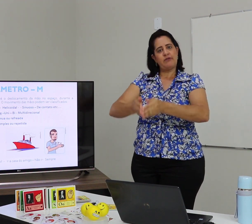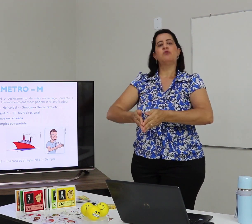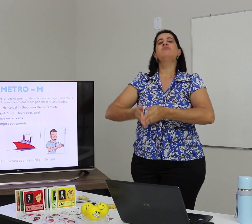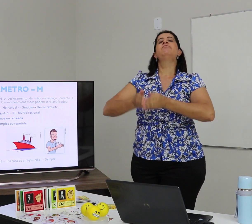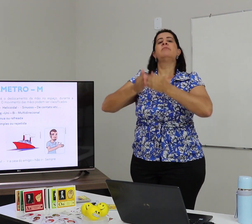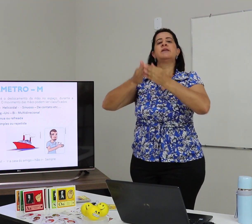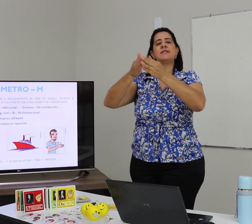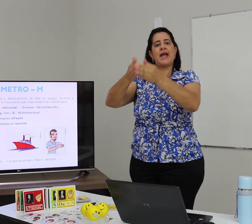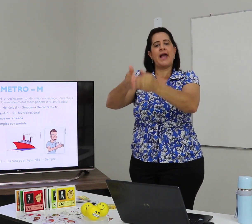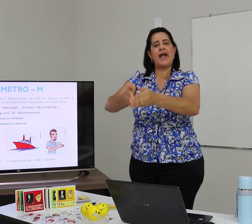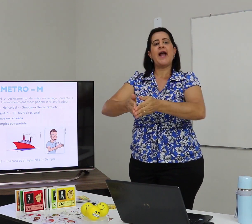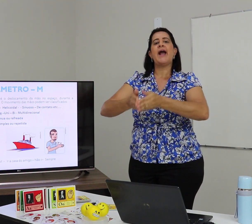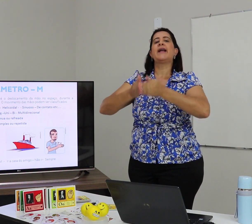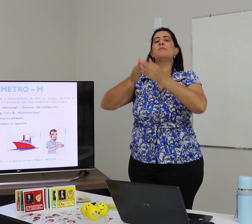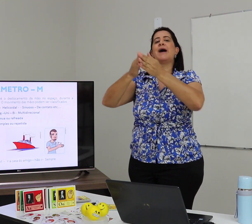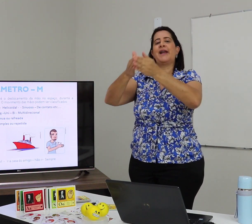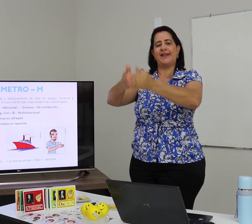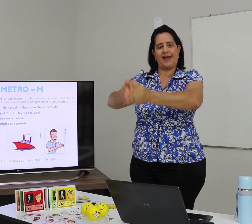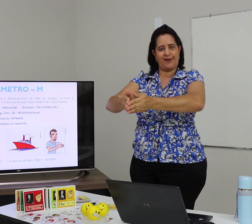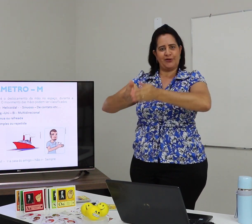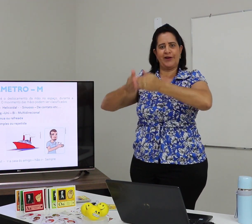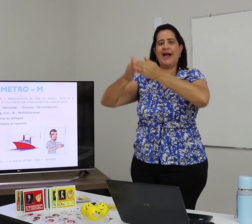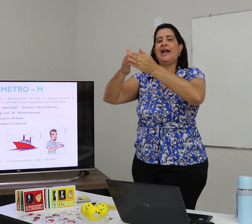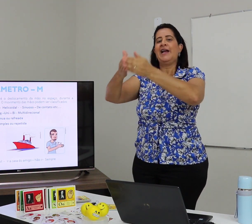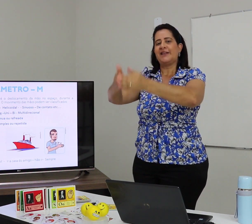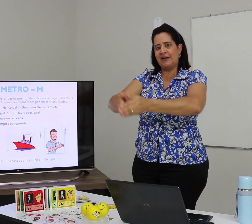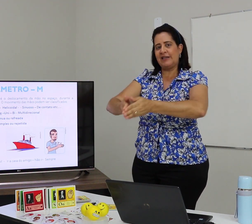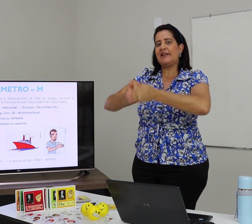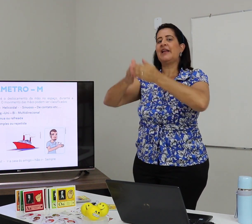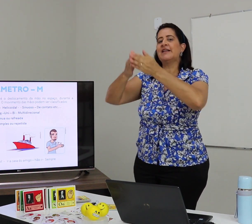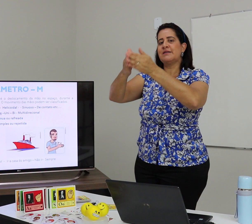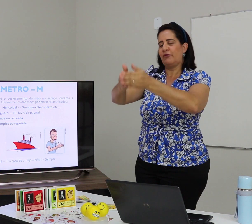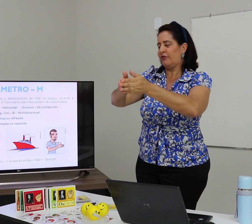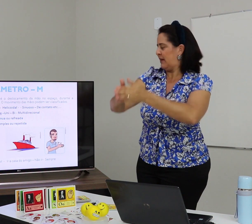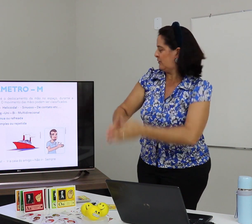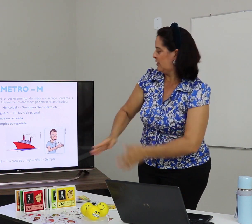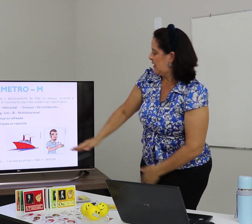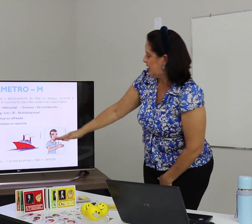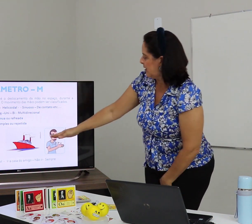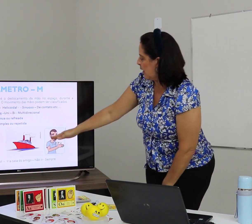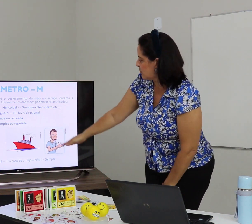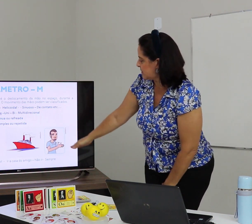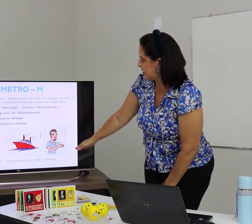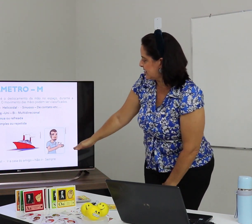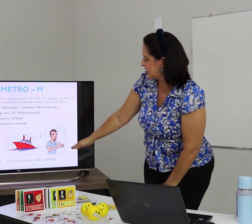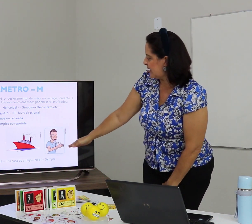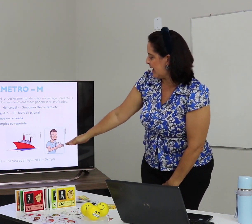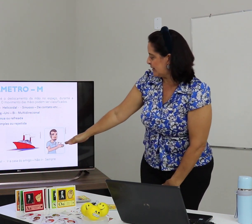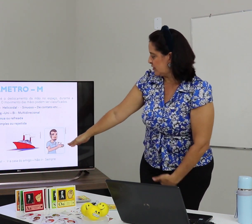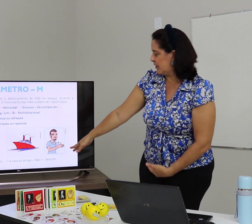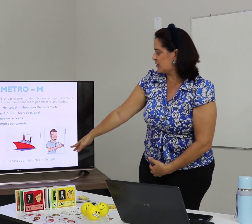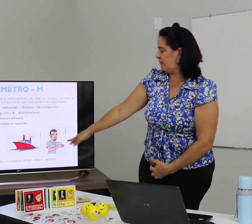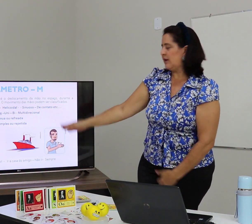navio segue mar adentro, né? Então ele tem esse movimento. Alguns sinais aqui embaixo que nós já